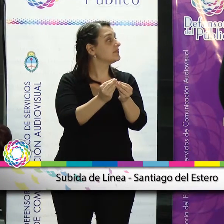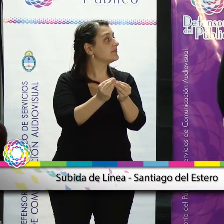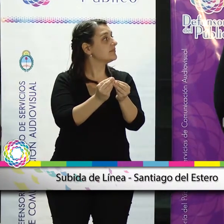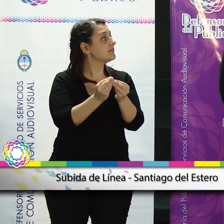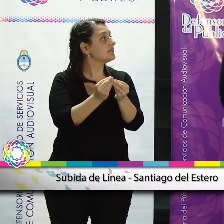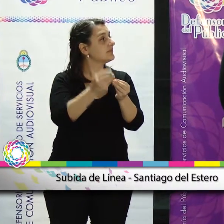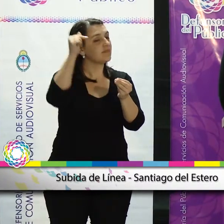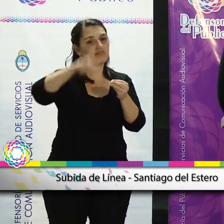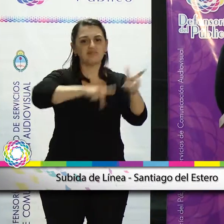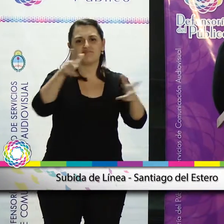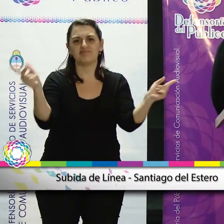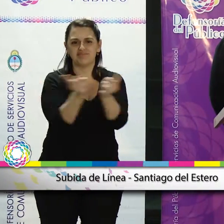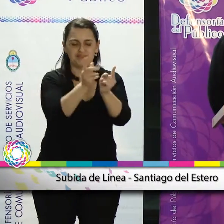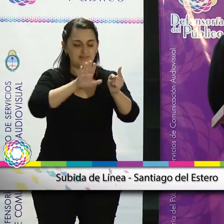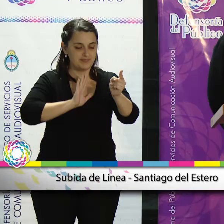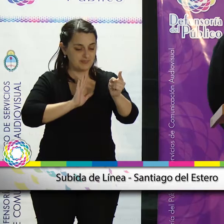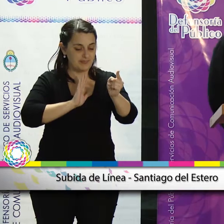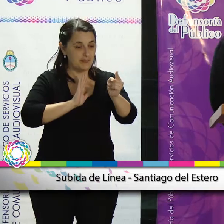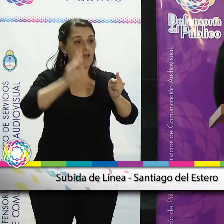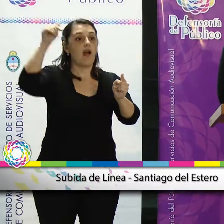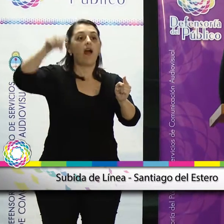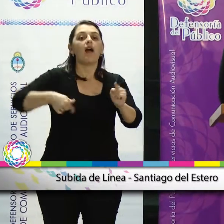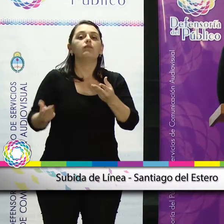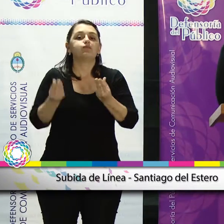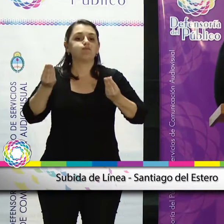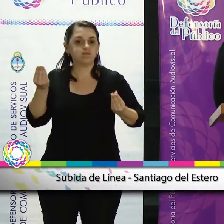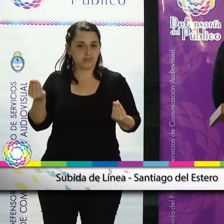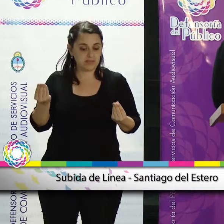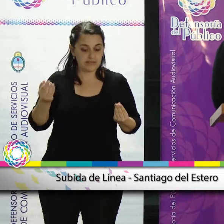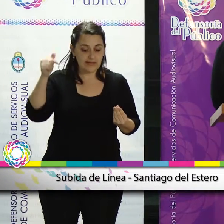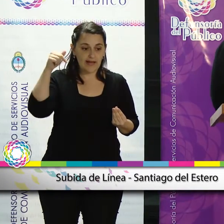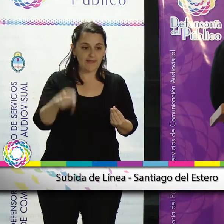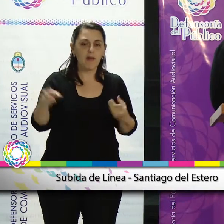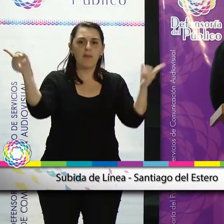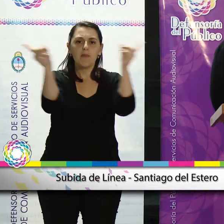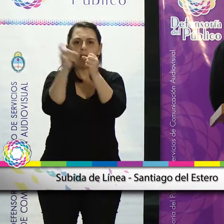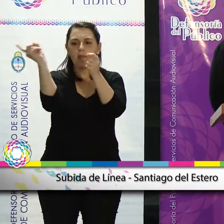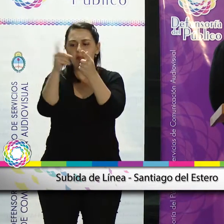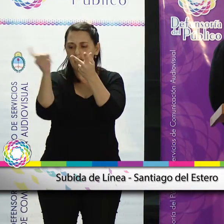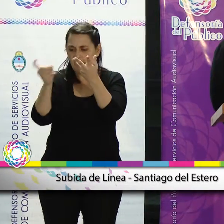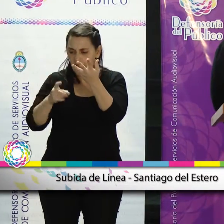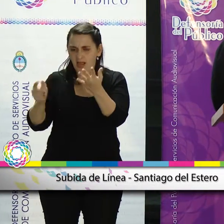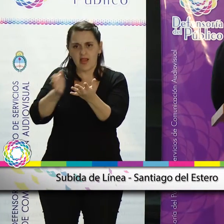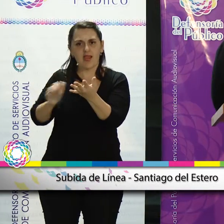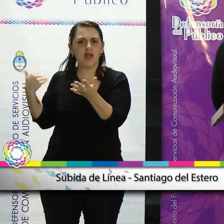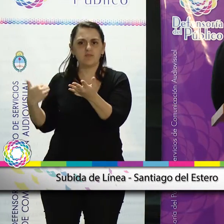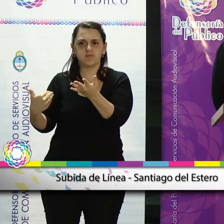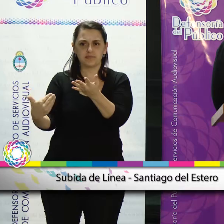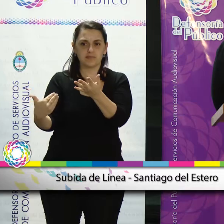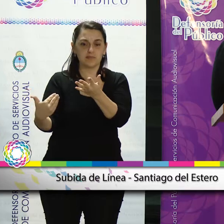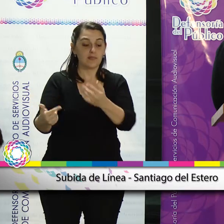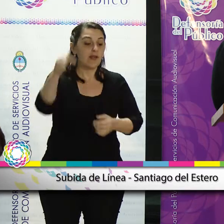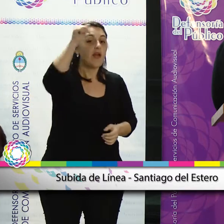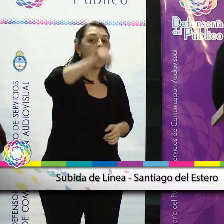en pocas palabras lo que tenemos aquí es una serie de problemas históricos y lo que está en juego